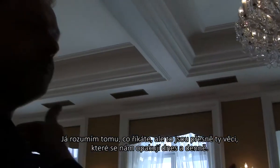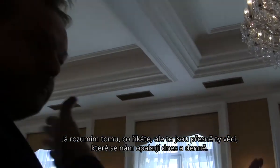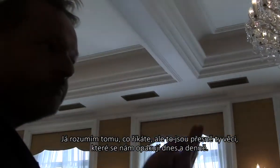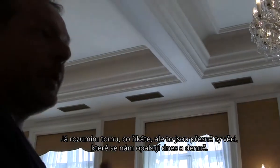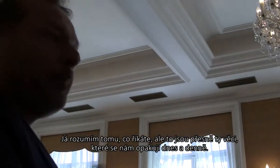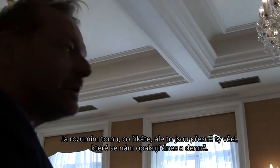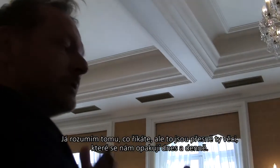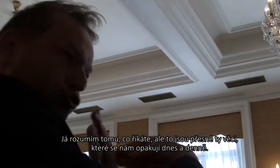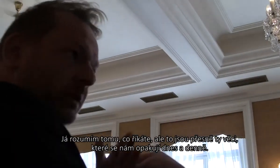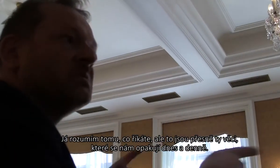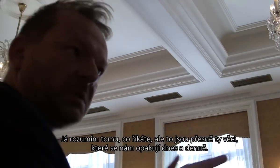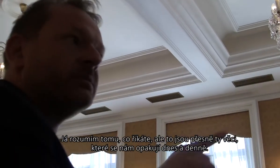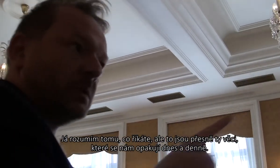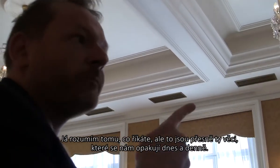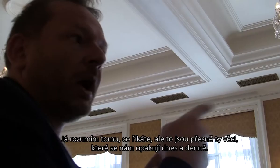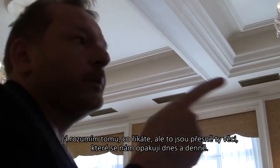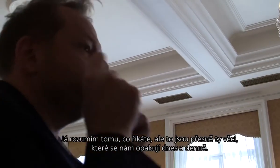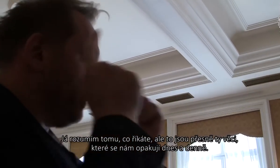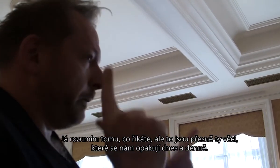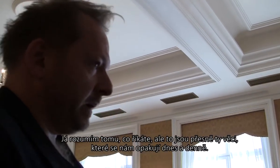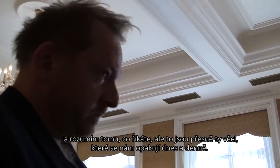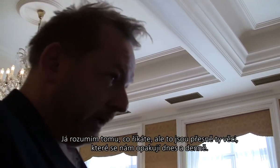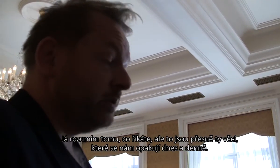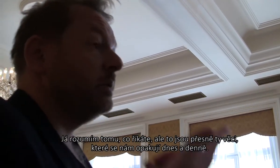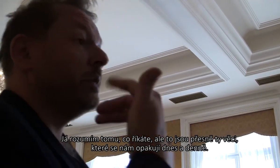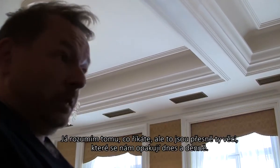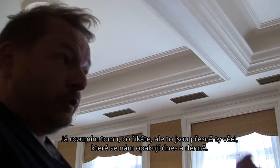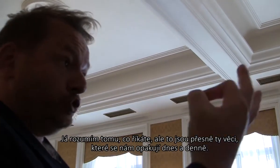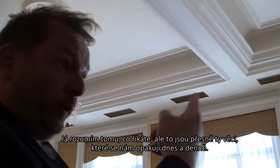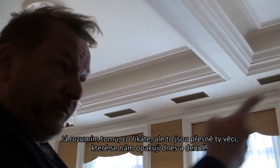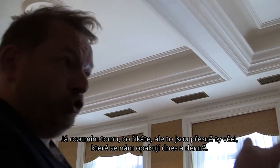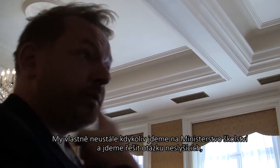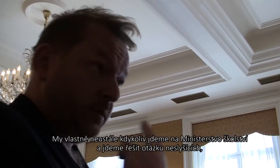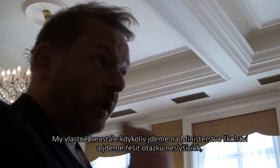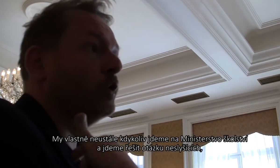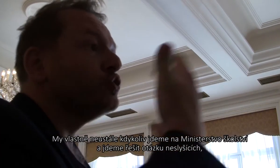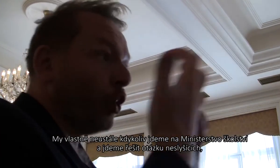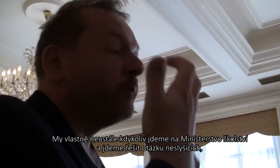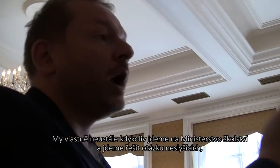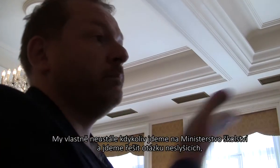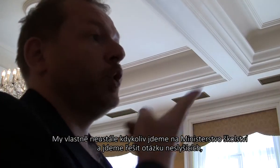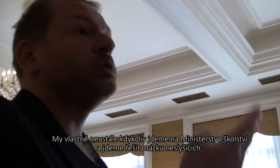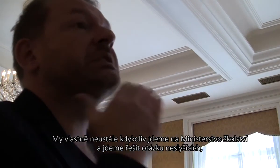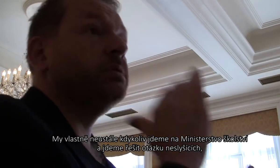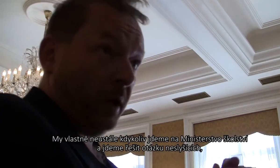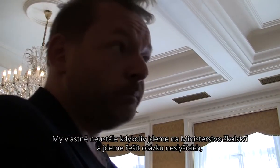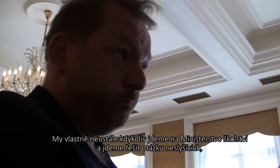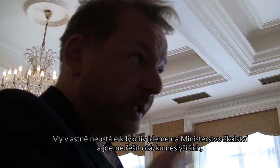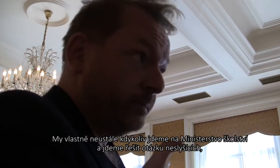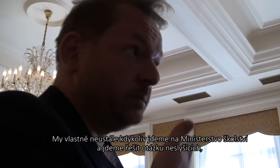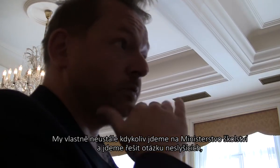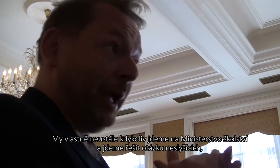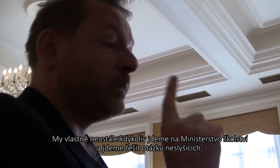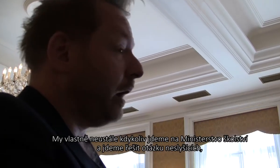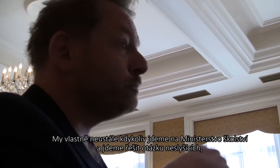říkáte, ale to jsou přesně ty věci, které se nám opakují dnes a denně. My vlastně neustále, kdykoliv jdeme na ministerstvo